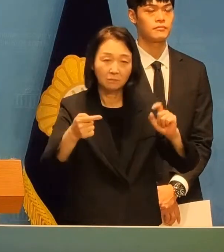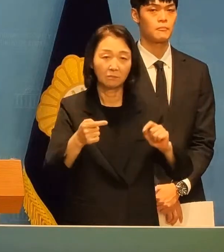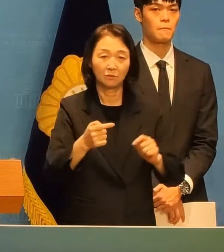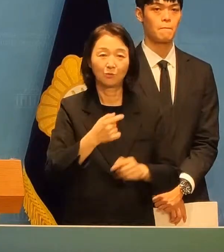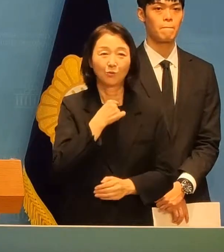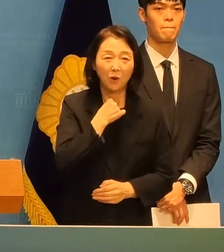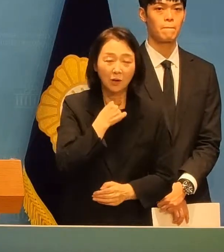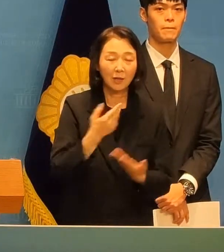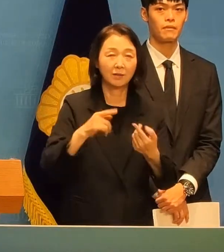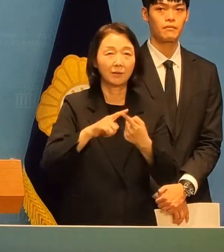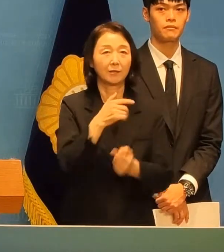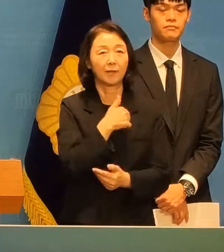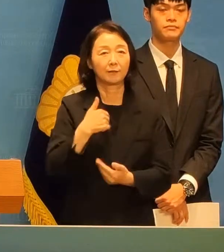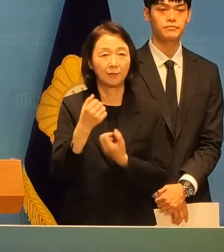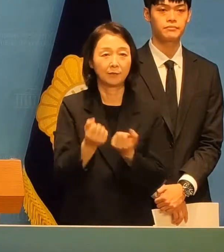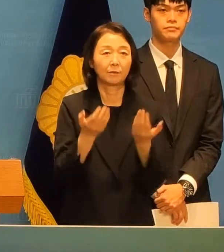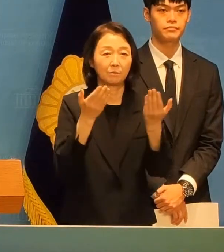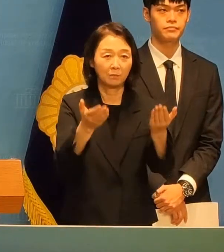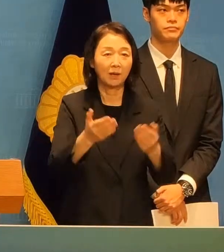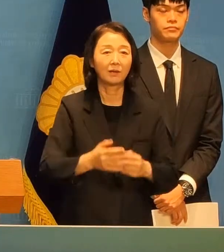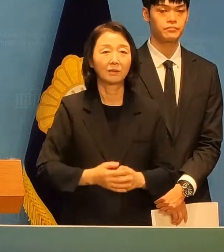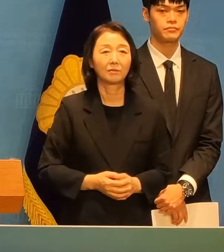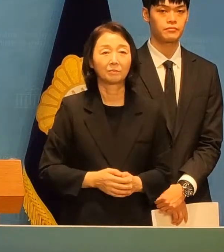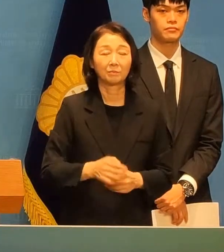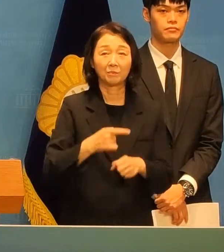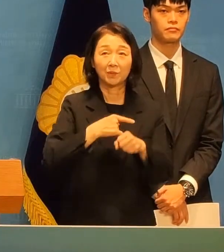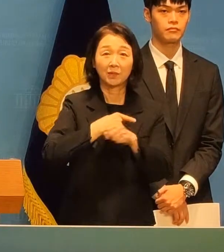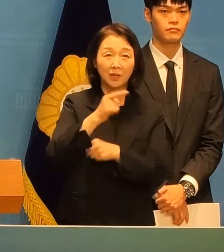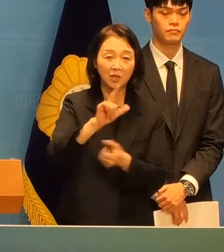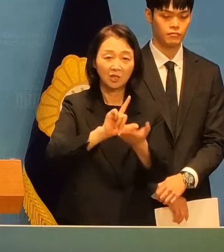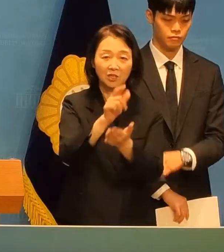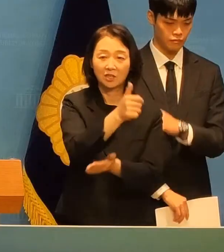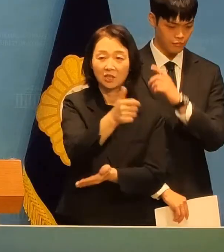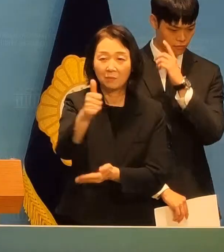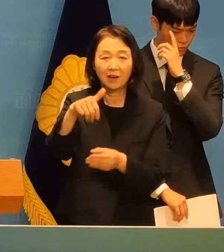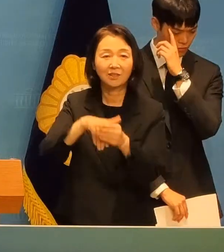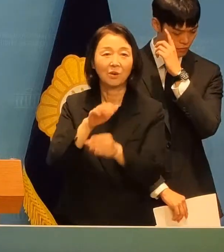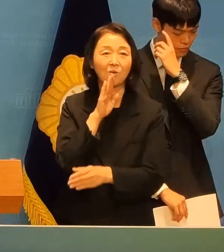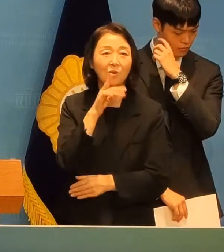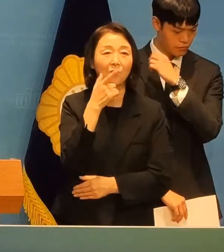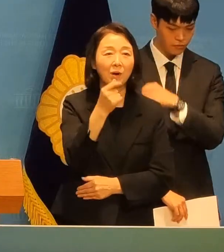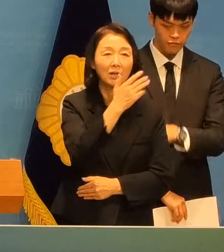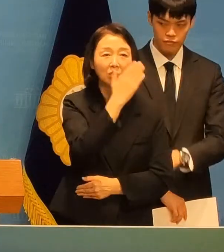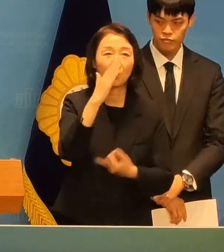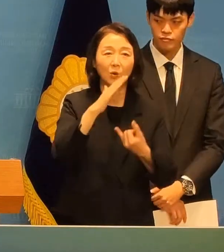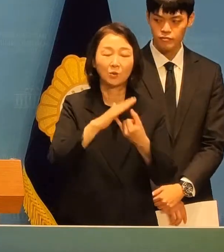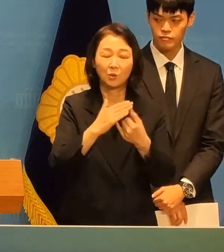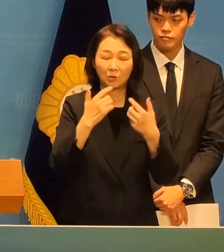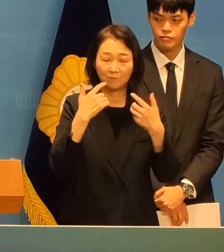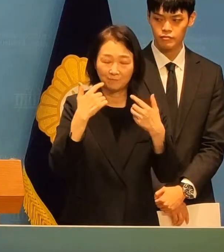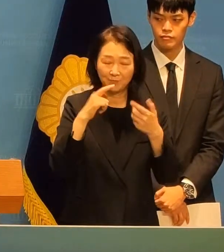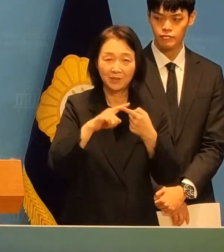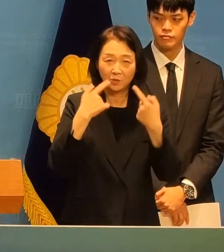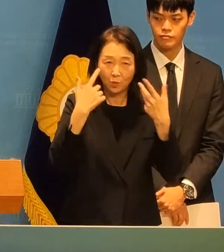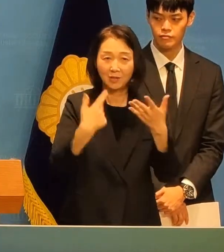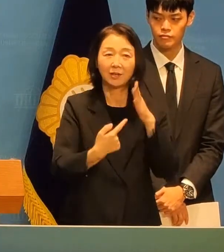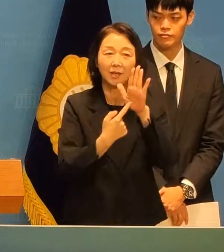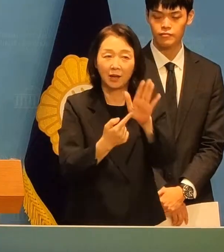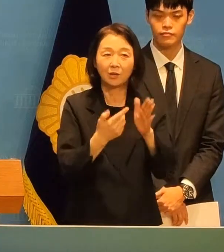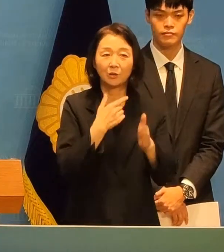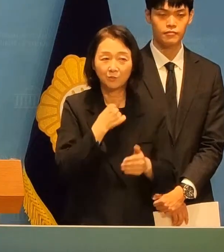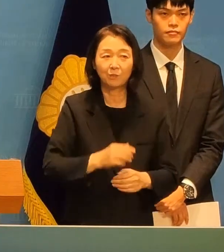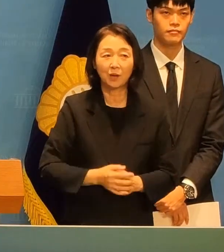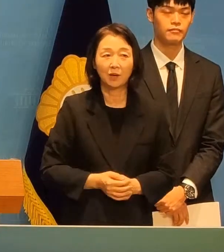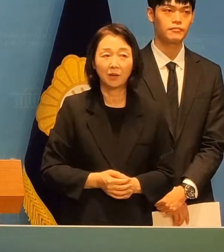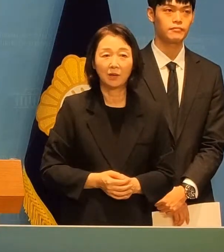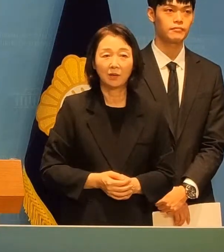일을 당당히 말씀드리겠습니다. 내년 지방선거에서 청소년의 존재를 확실히 각인시키겠습니다. 2016